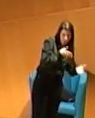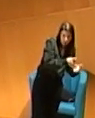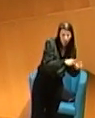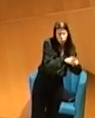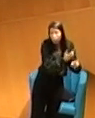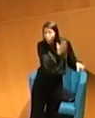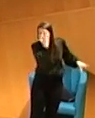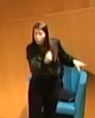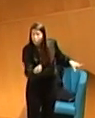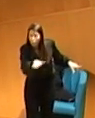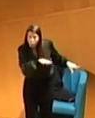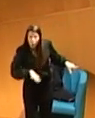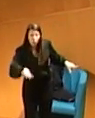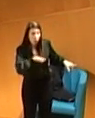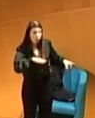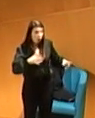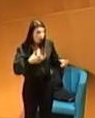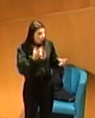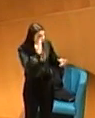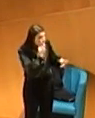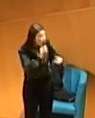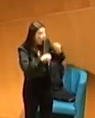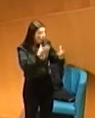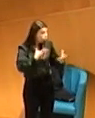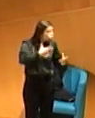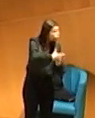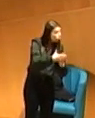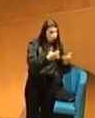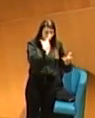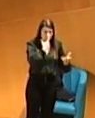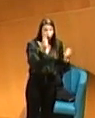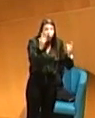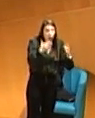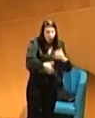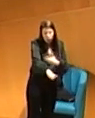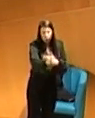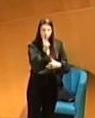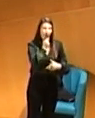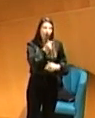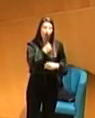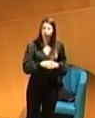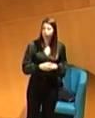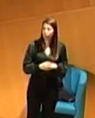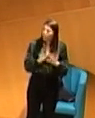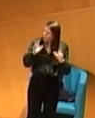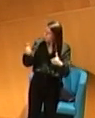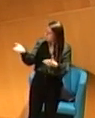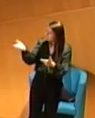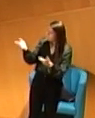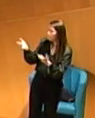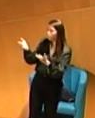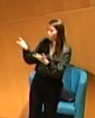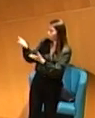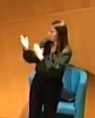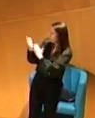enfants qui sont acteurs et spectateurs aussi de ça. Voilà. Mais j'ai senti beaucoup de positif aussi dans